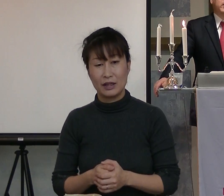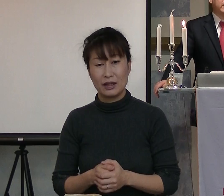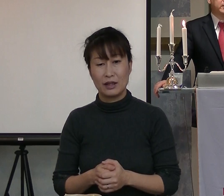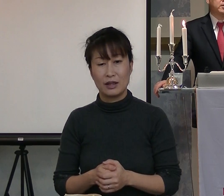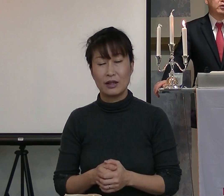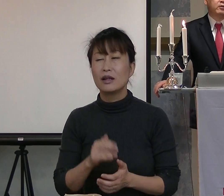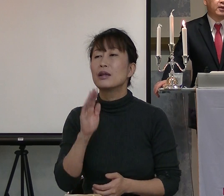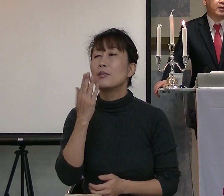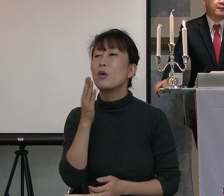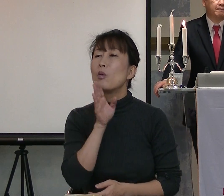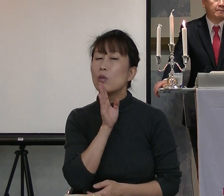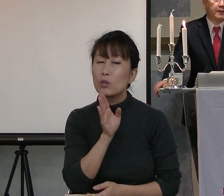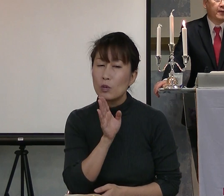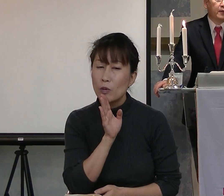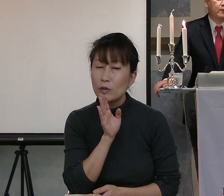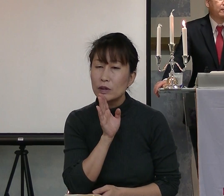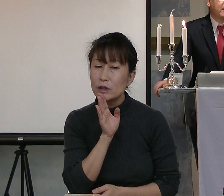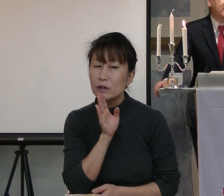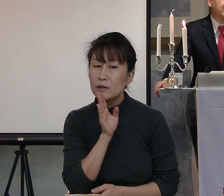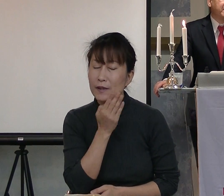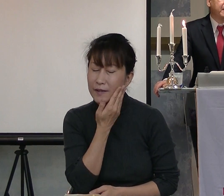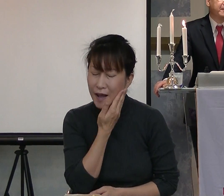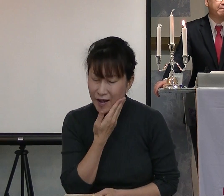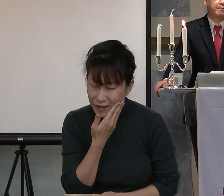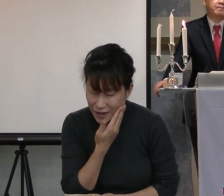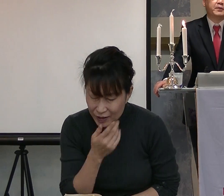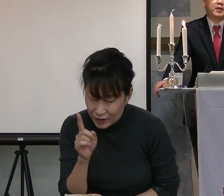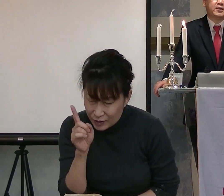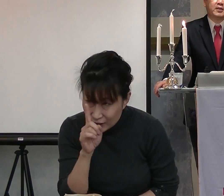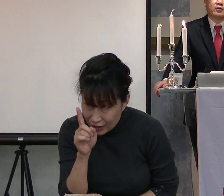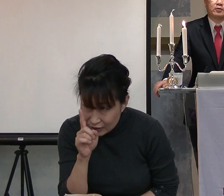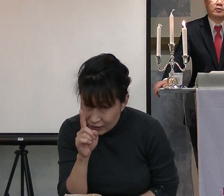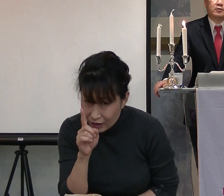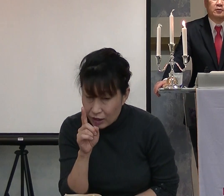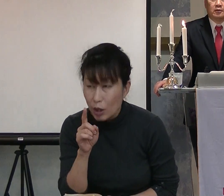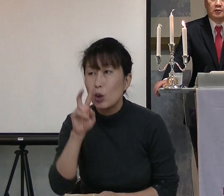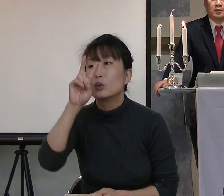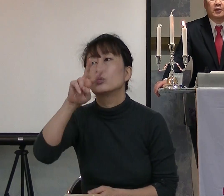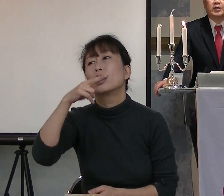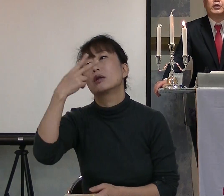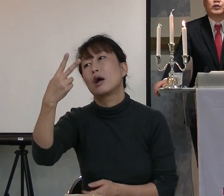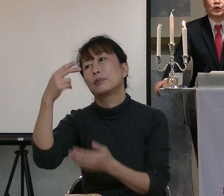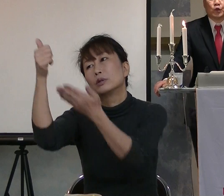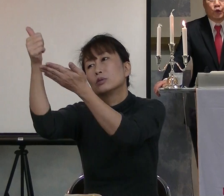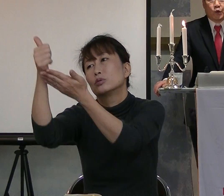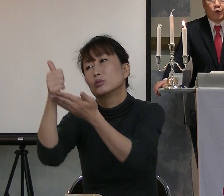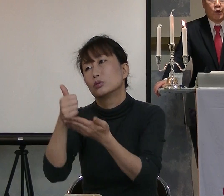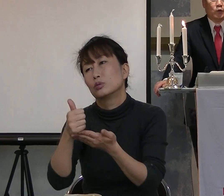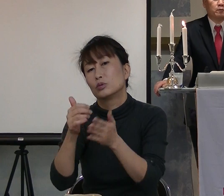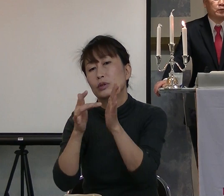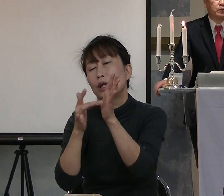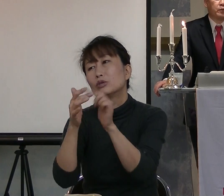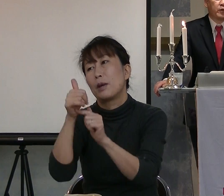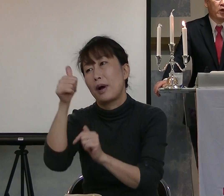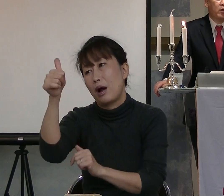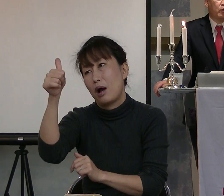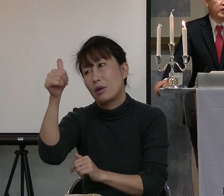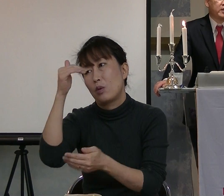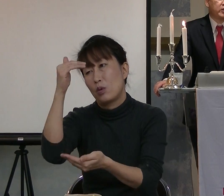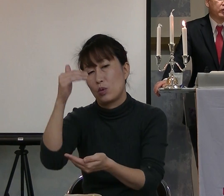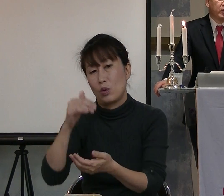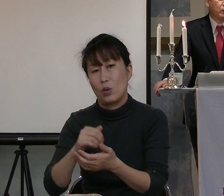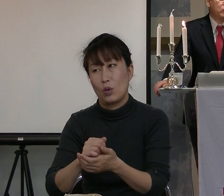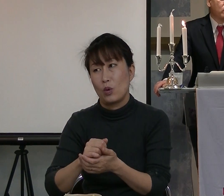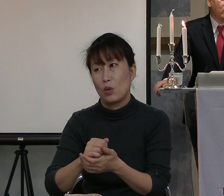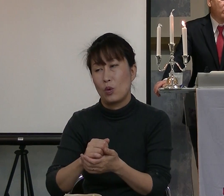本当に大切なのは再びいらっしゃるイエスのことを